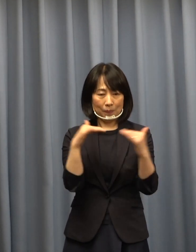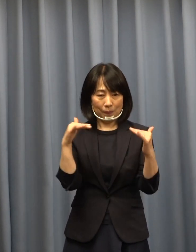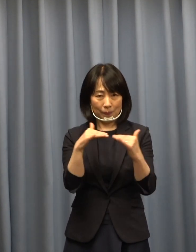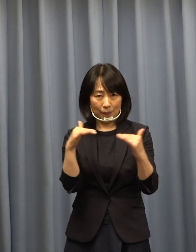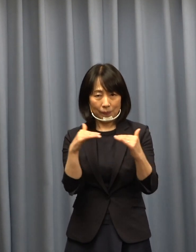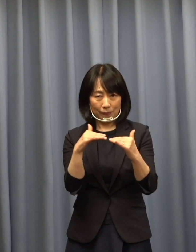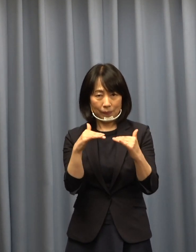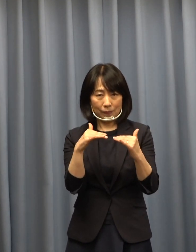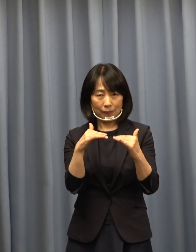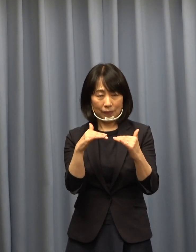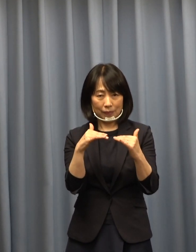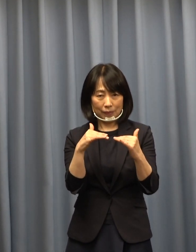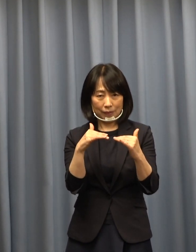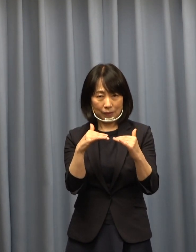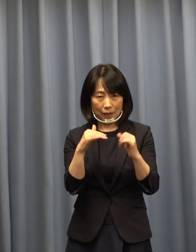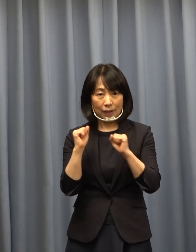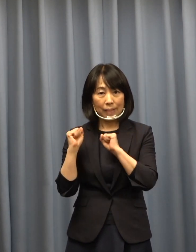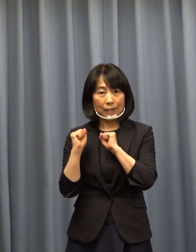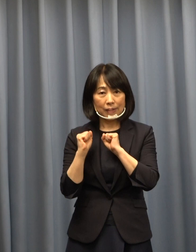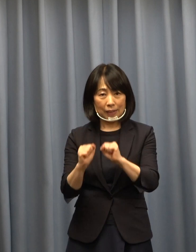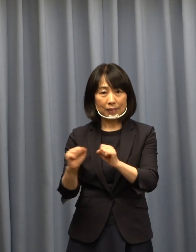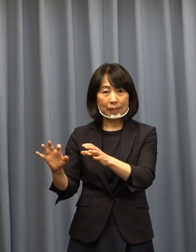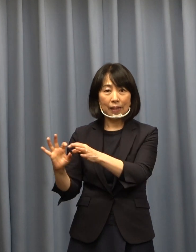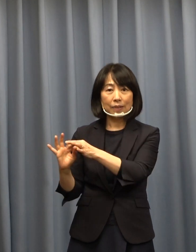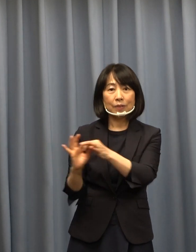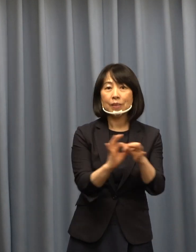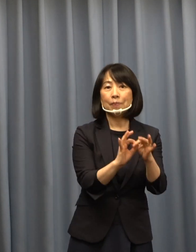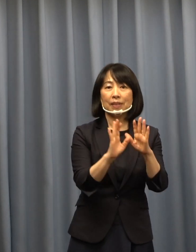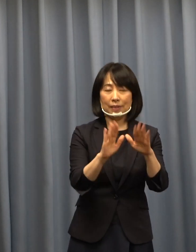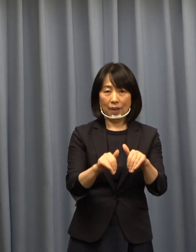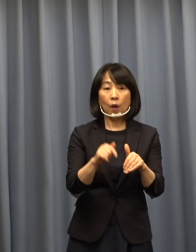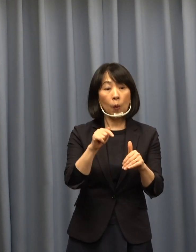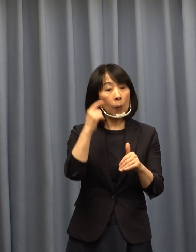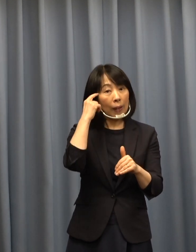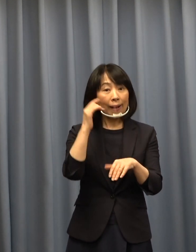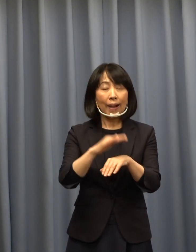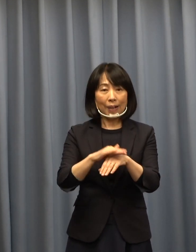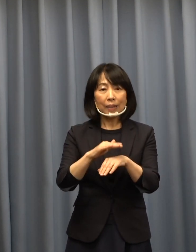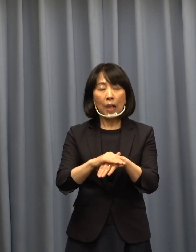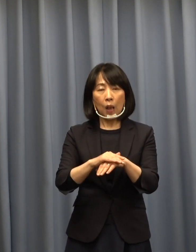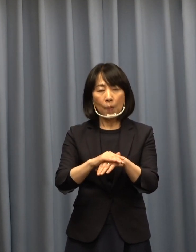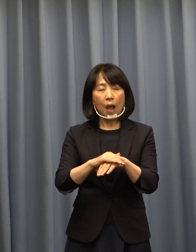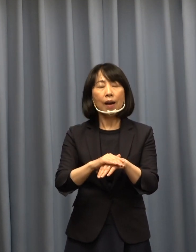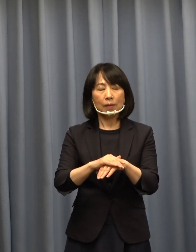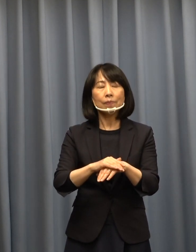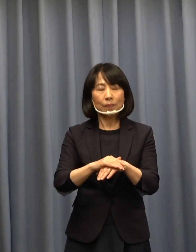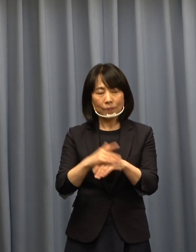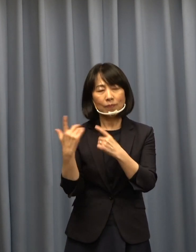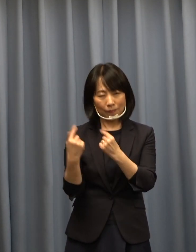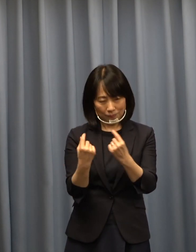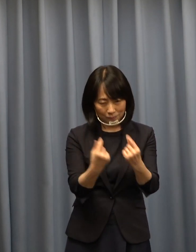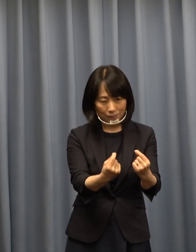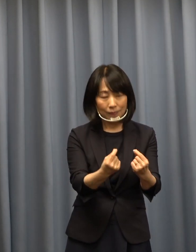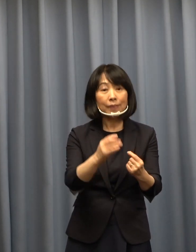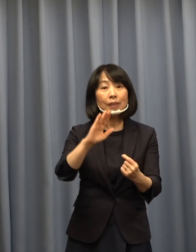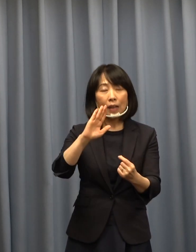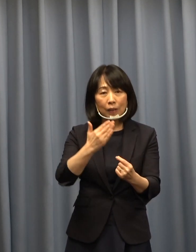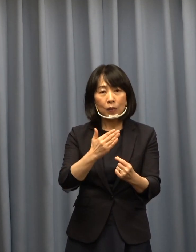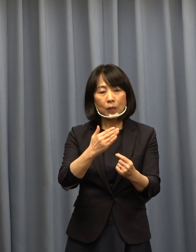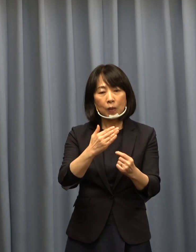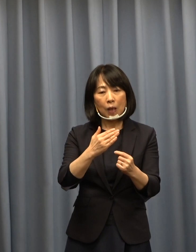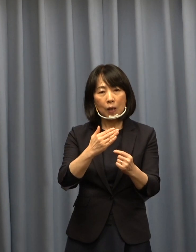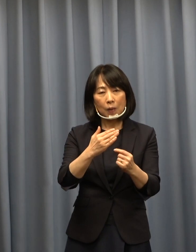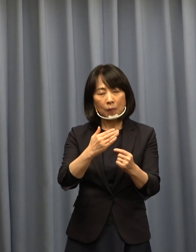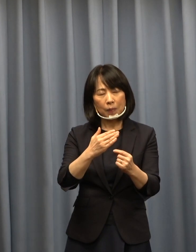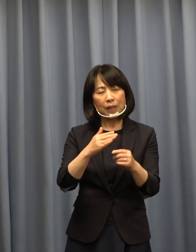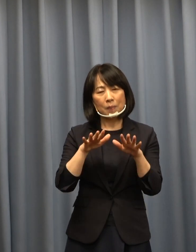くことが大切だとこれまで考えてまいりました。この考え方は全く変わっていませんけれども、その一方で人